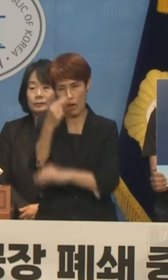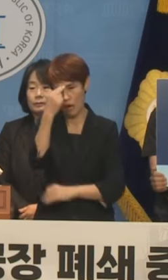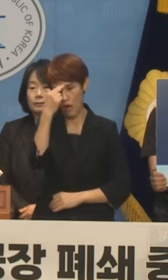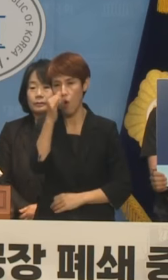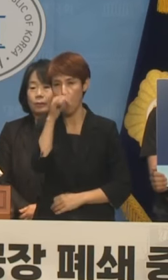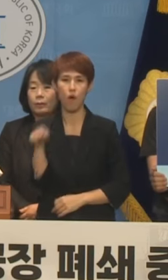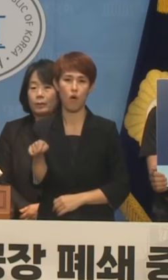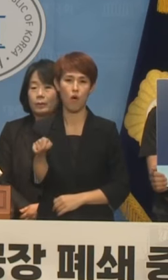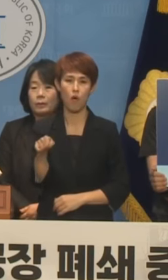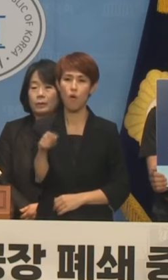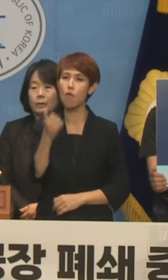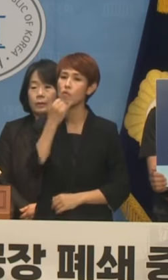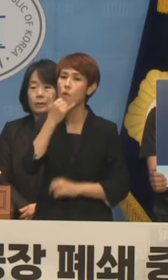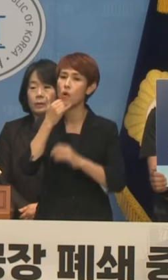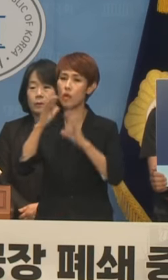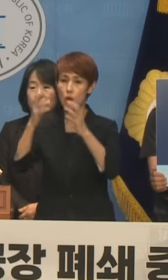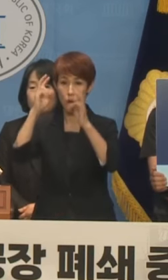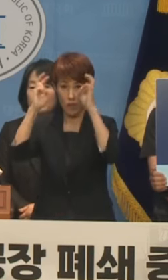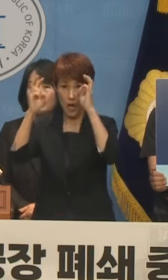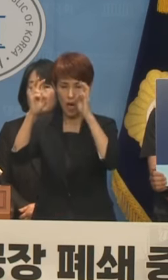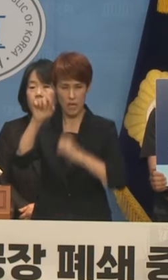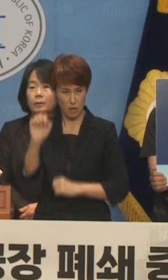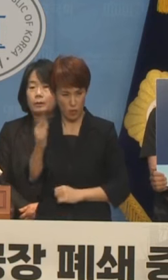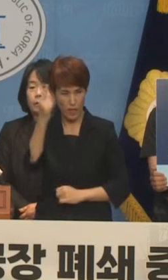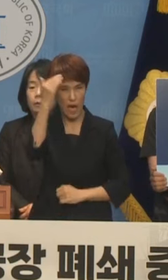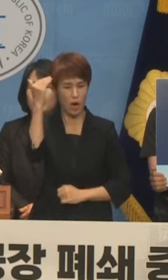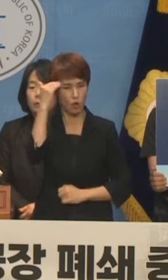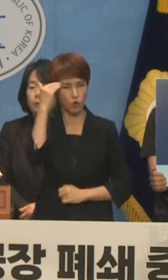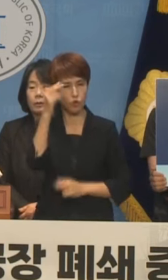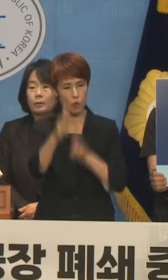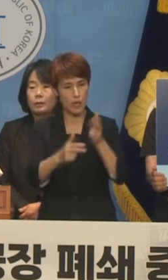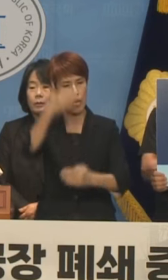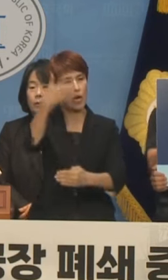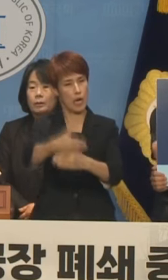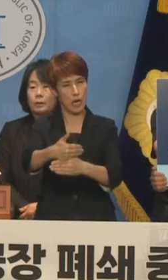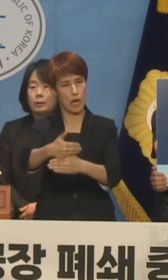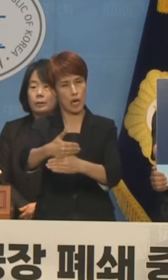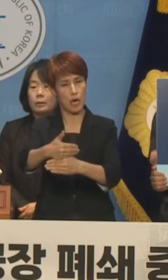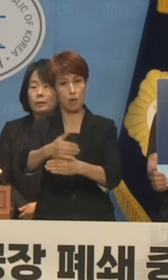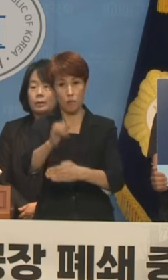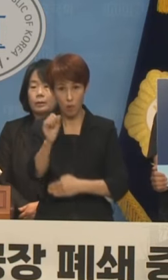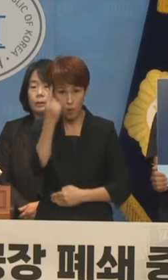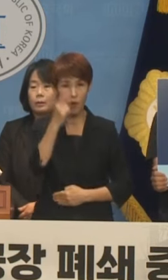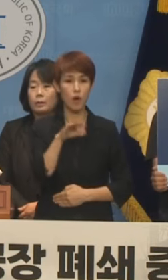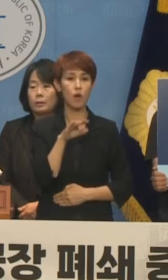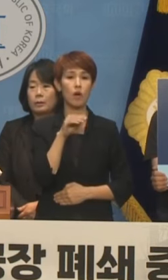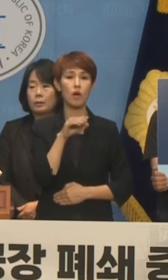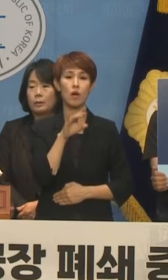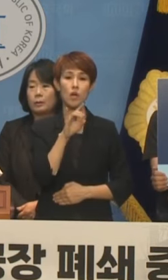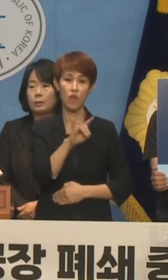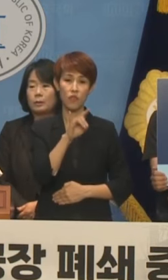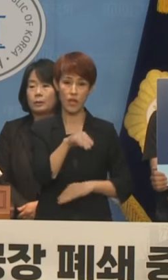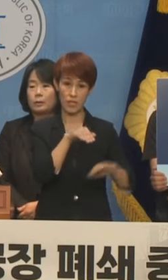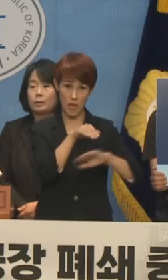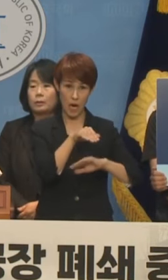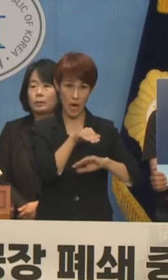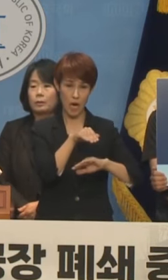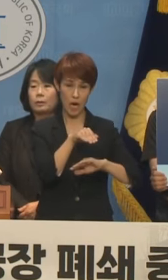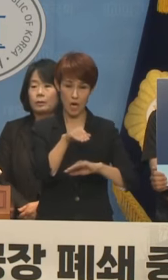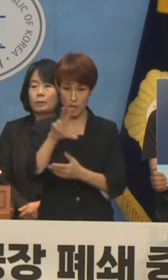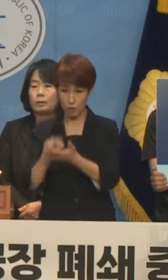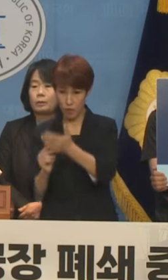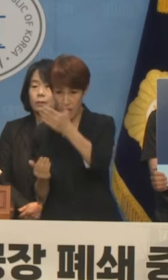독일 본사는 이를 빌미 삼아 한국 철수를 감행하고 있기에 현대차도 이번 사태에 책임이 전혀 없다고